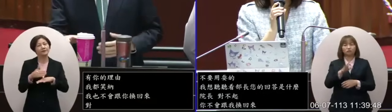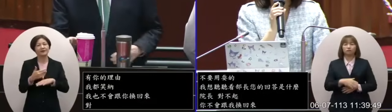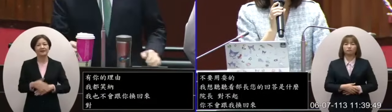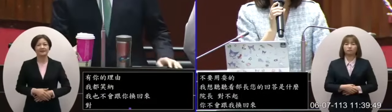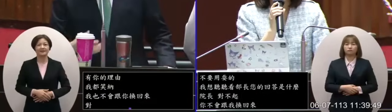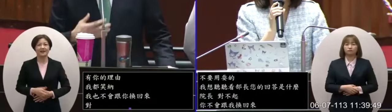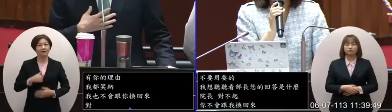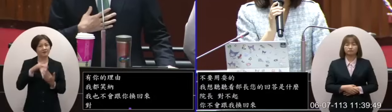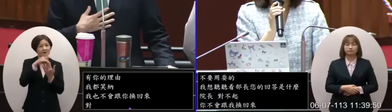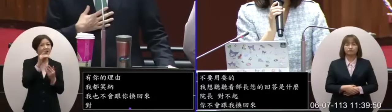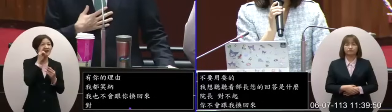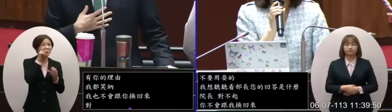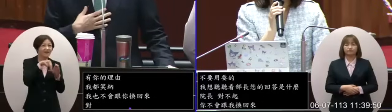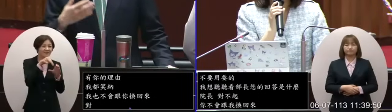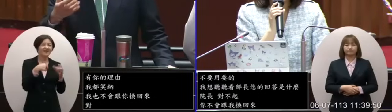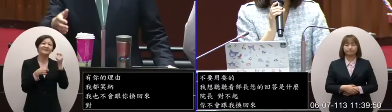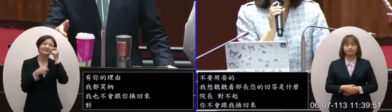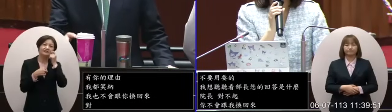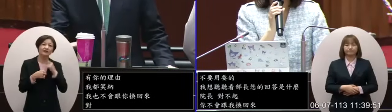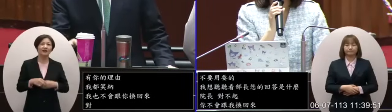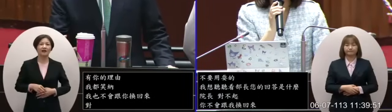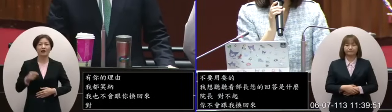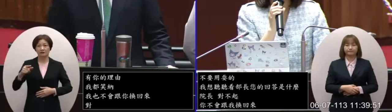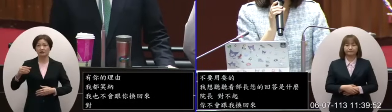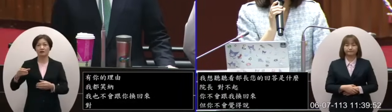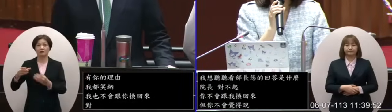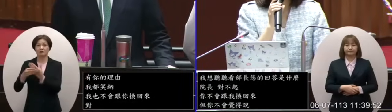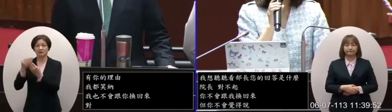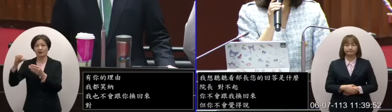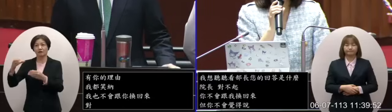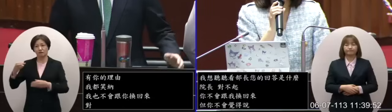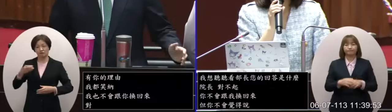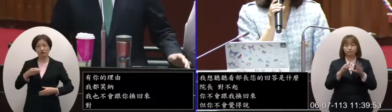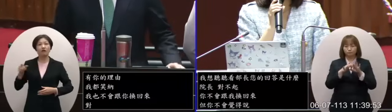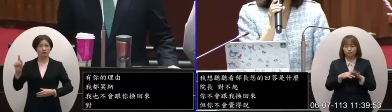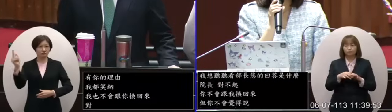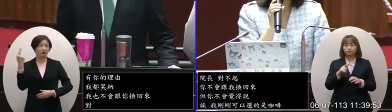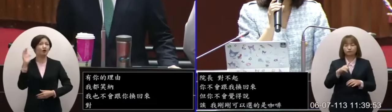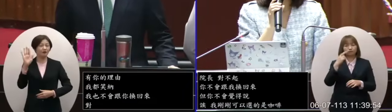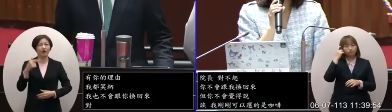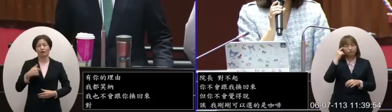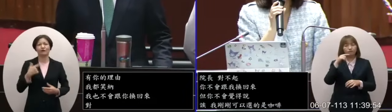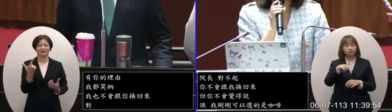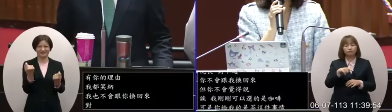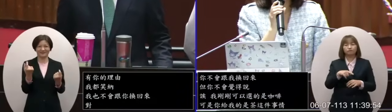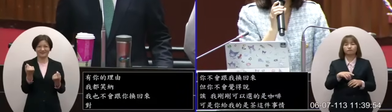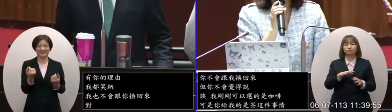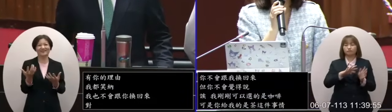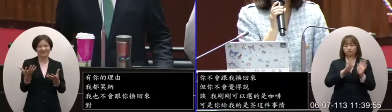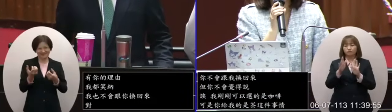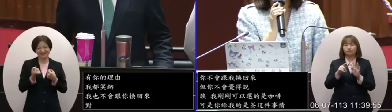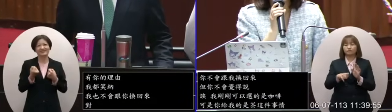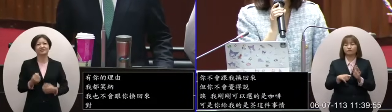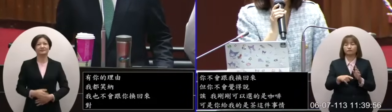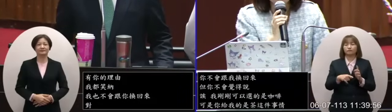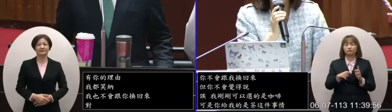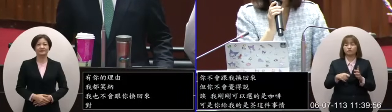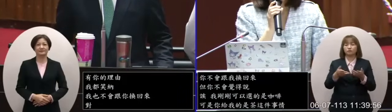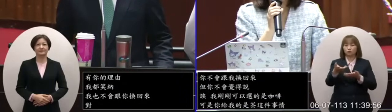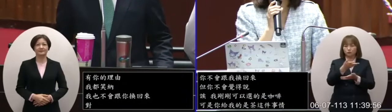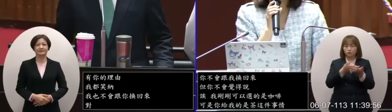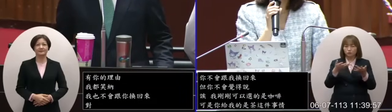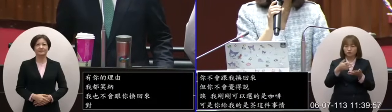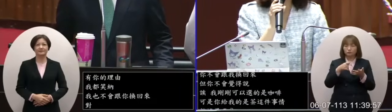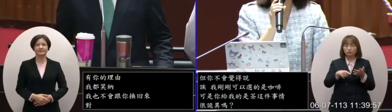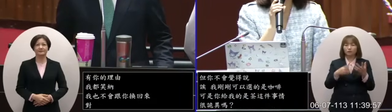我说我选咖啡有我的喜好啊，你给我茶有你的理由啊。 所以你觉得说， 我都笑纳，谢谢。 所以你觉得说呢，这样子的一个沟